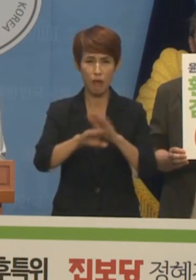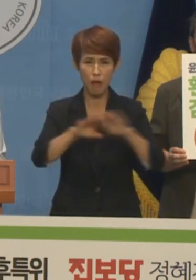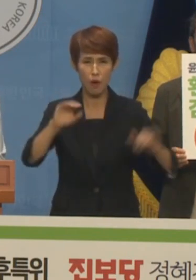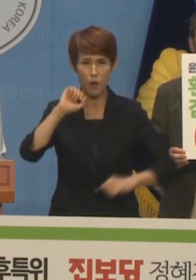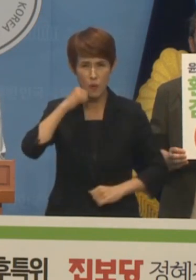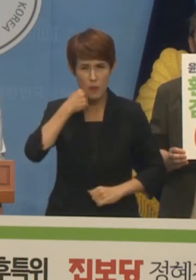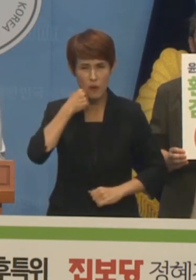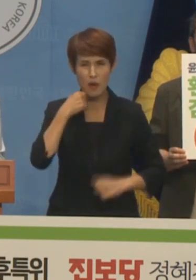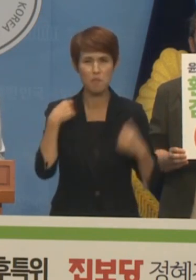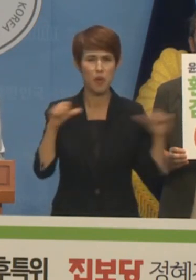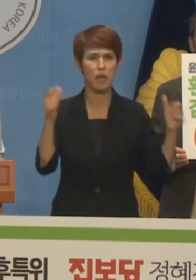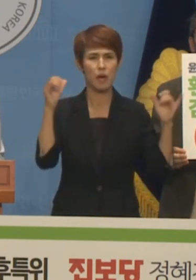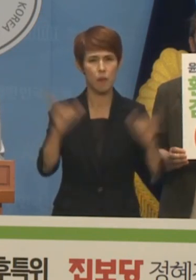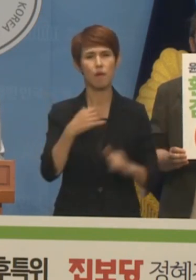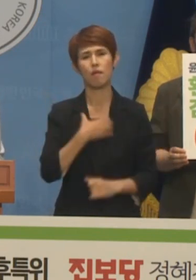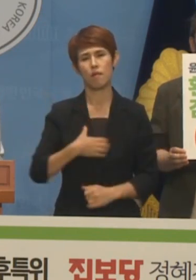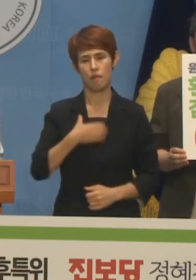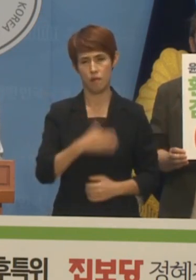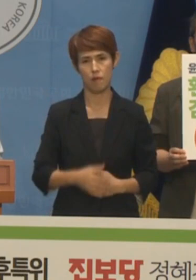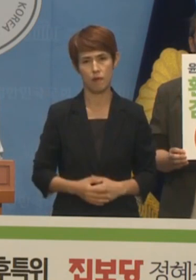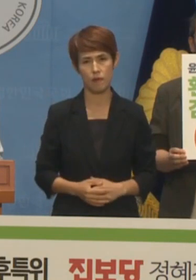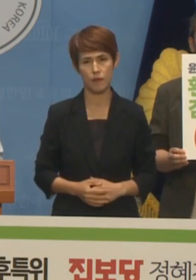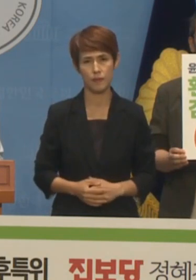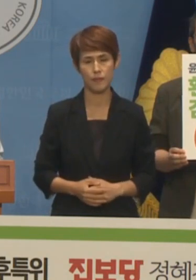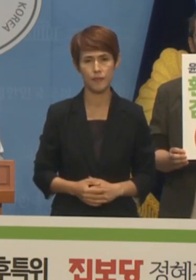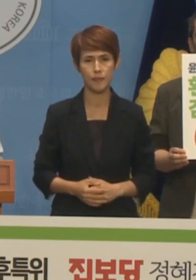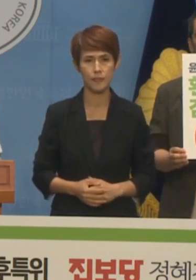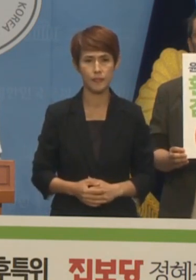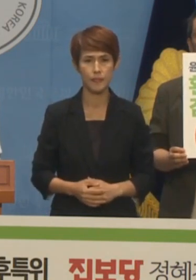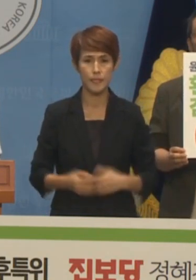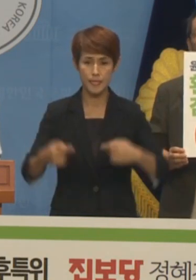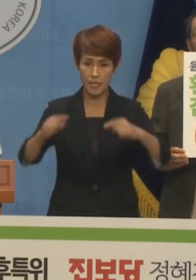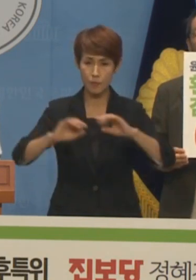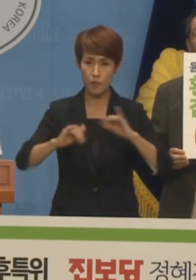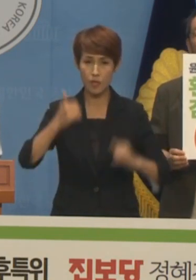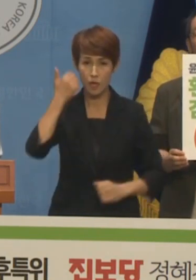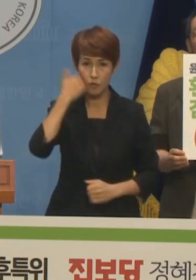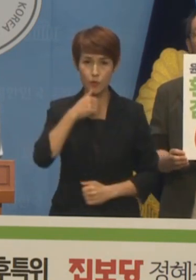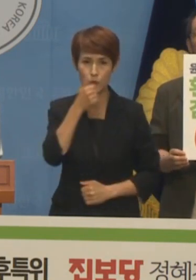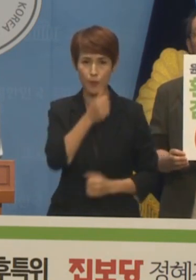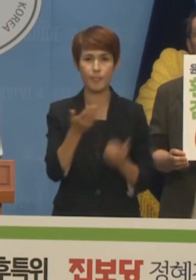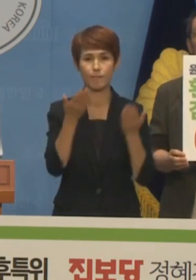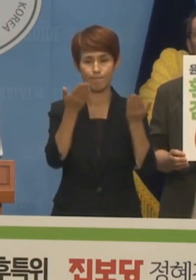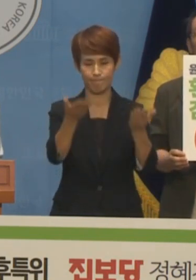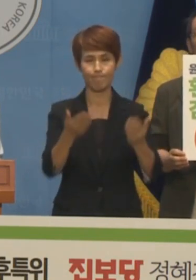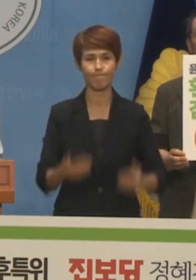우려됩니다. 이에 기자회견을 준비했습니다. 참석자를 소개해드리겠습니다.